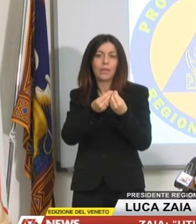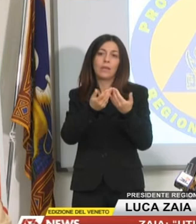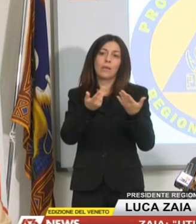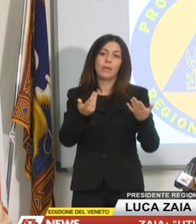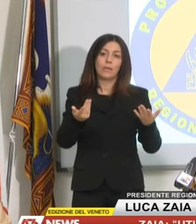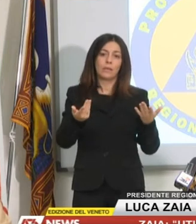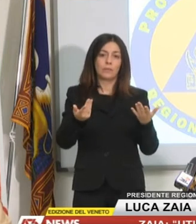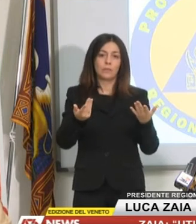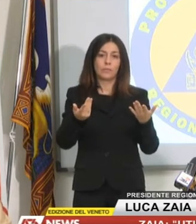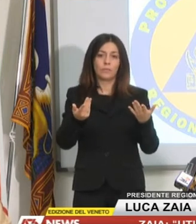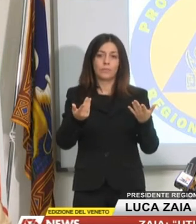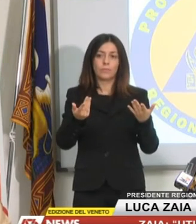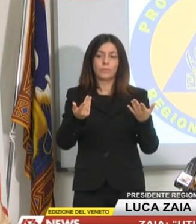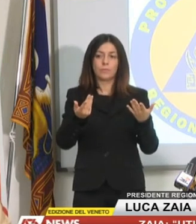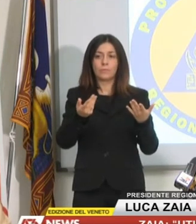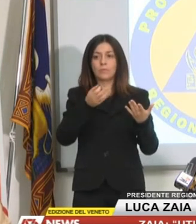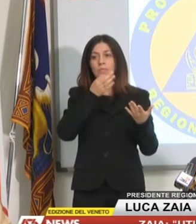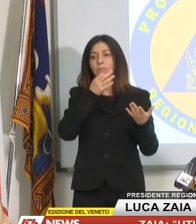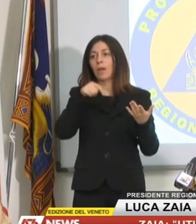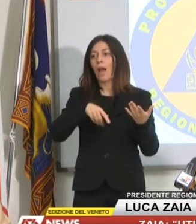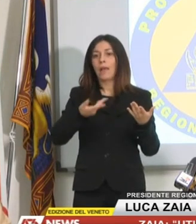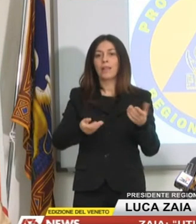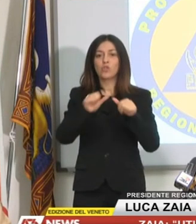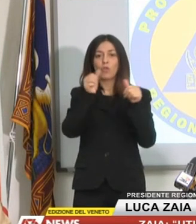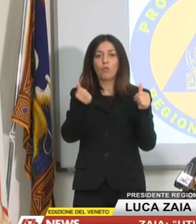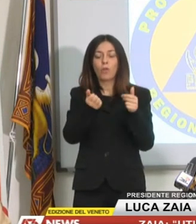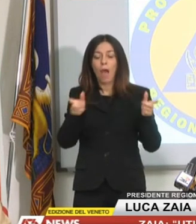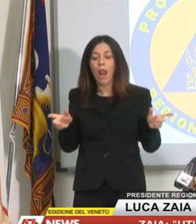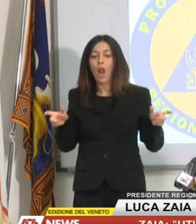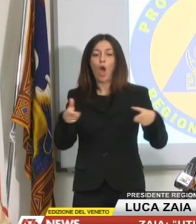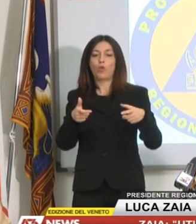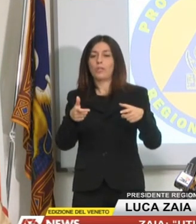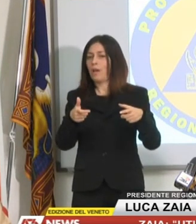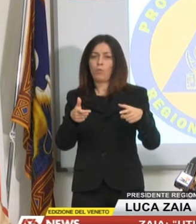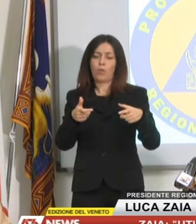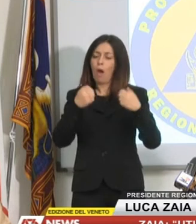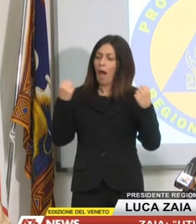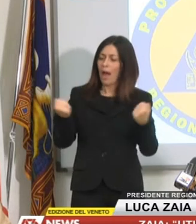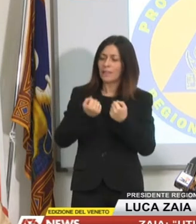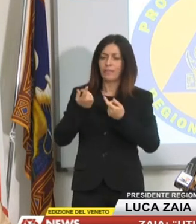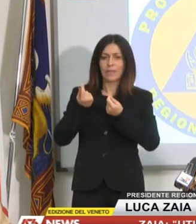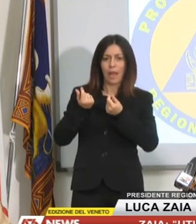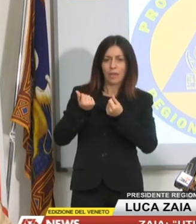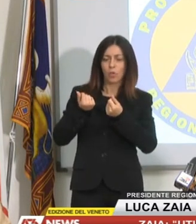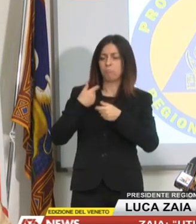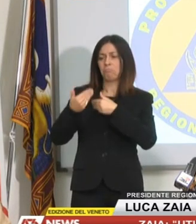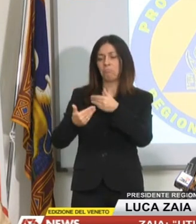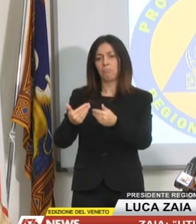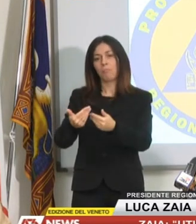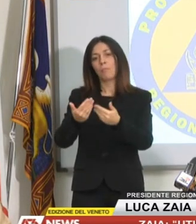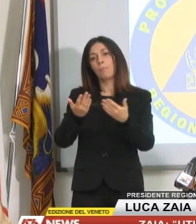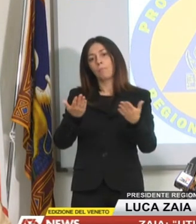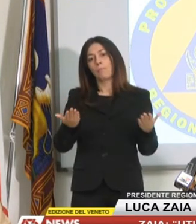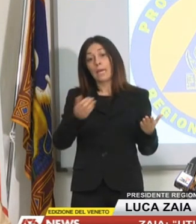non saranno da lockdown, non saranno preclusive delle attività, però comunque ci serviranno